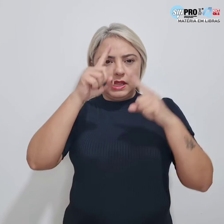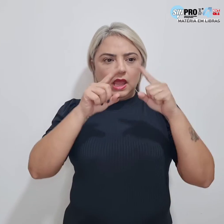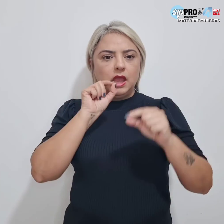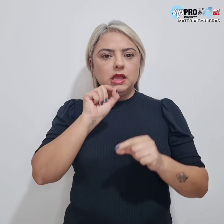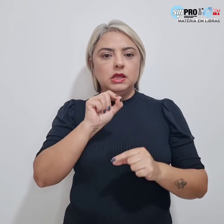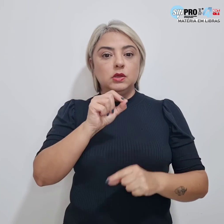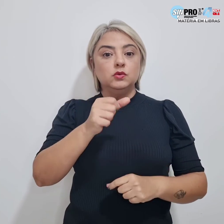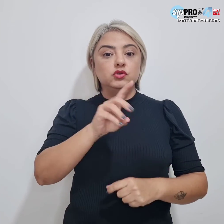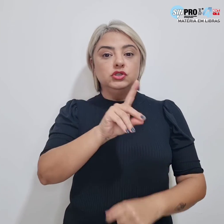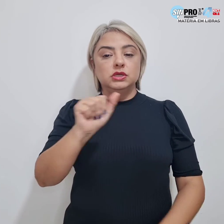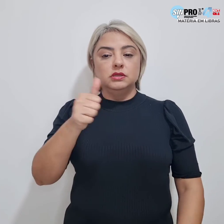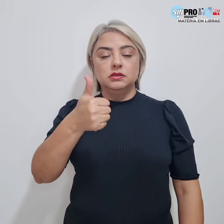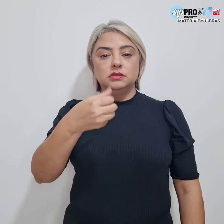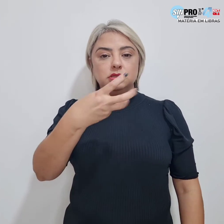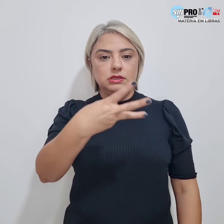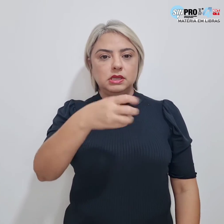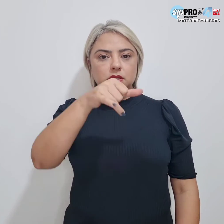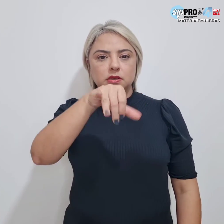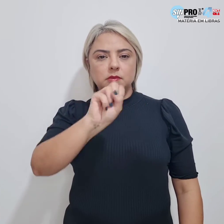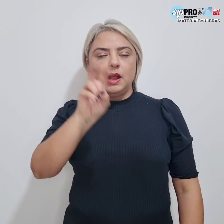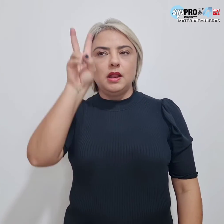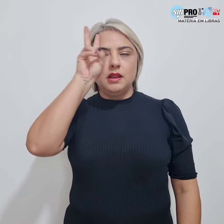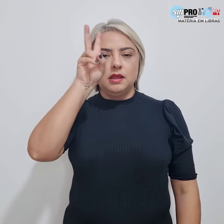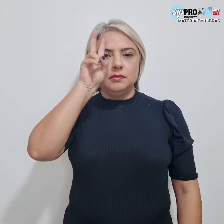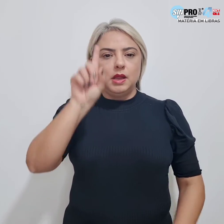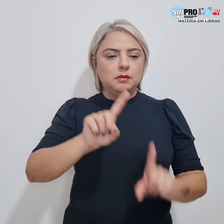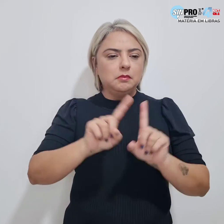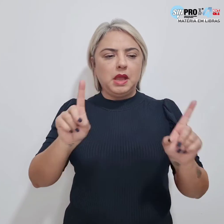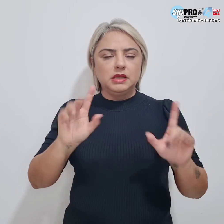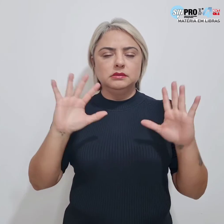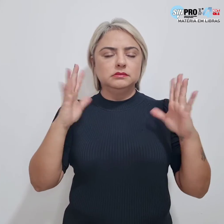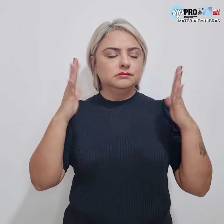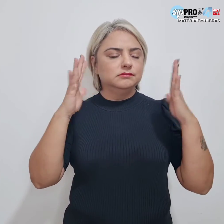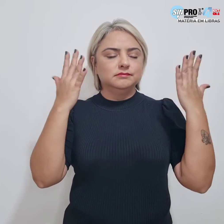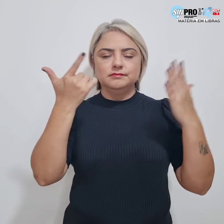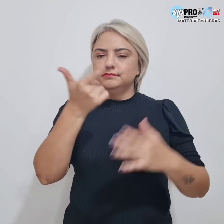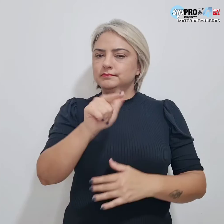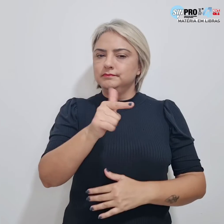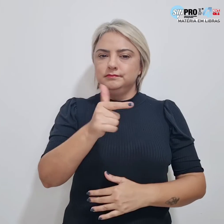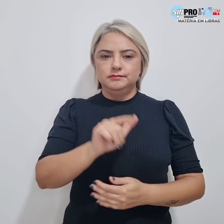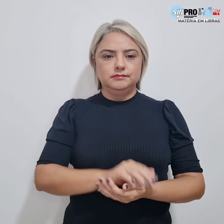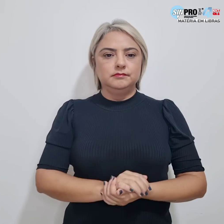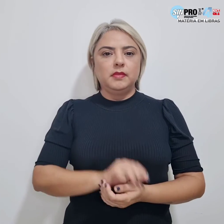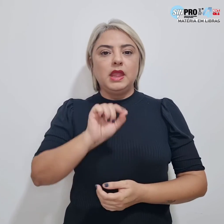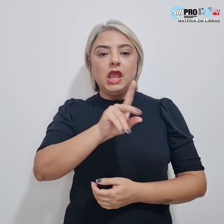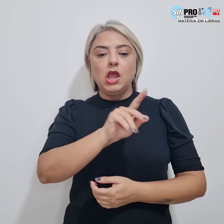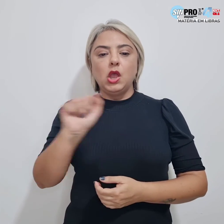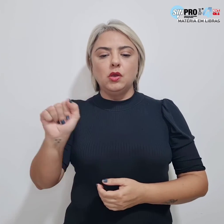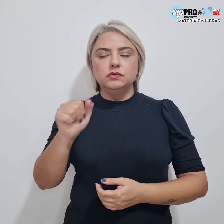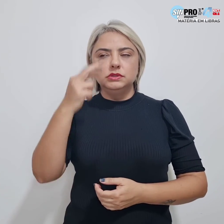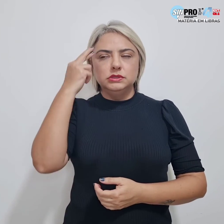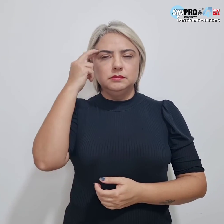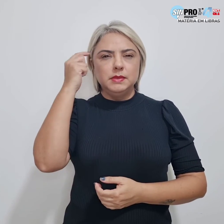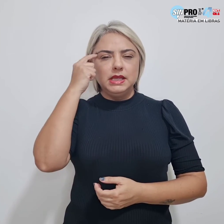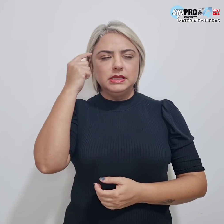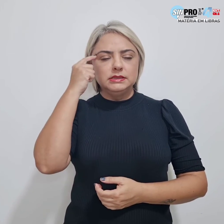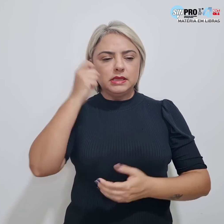de maio deva ser lembrado, mas sem celebrações. É um dia de reflexão e luta contra